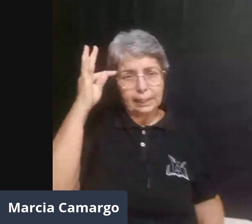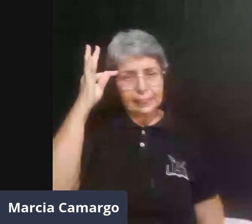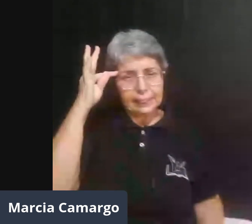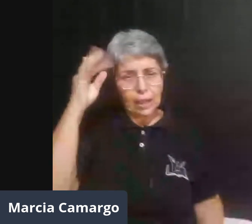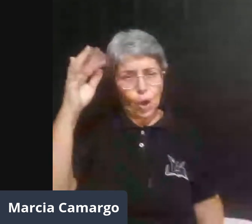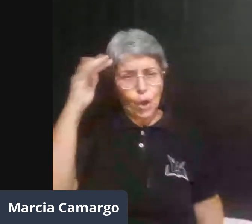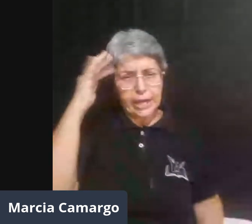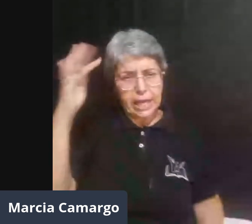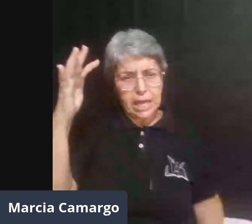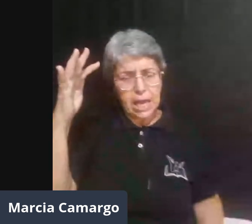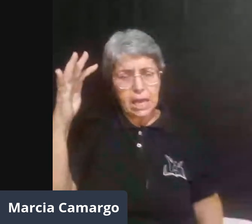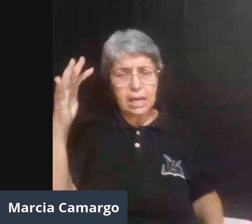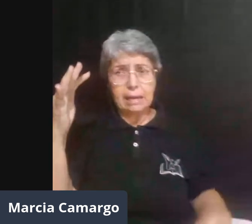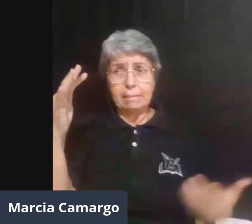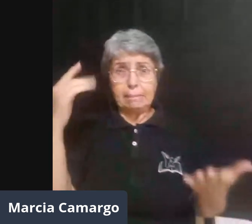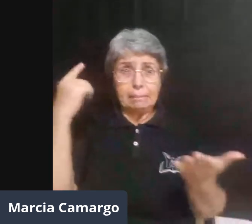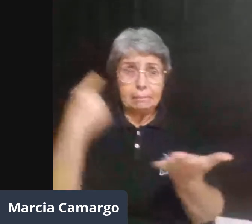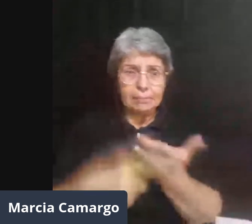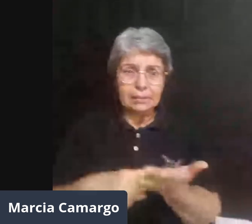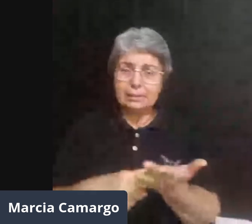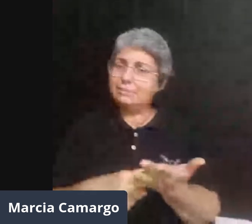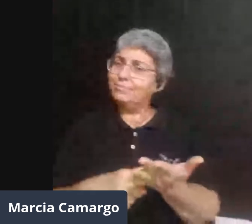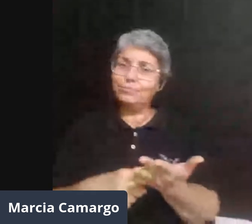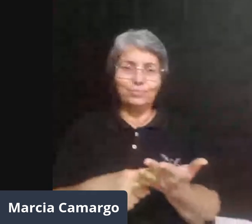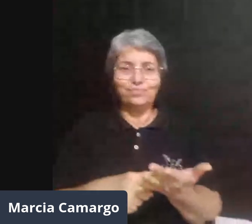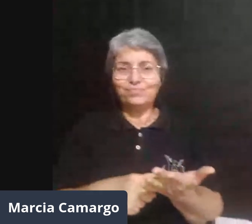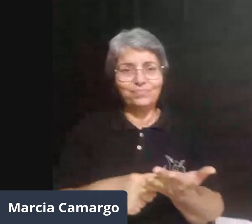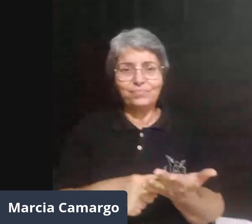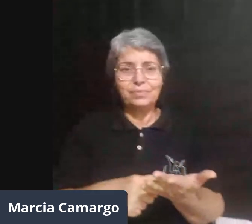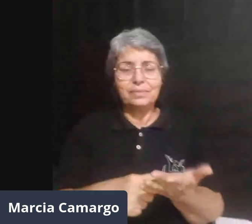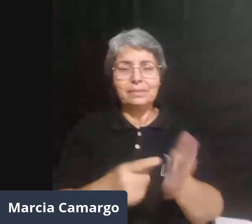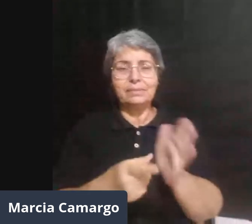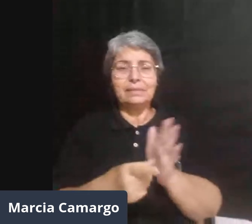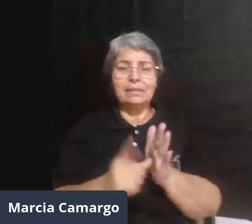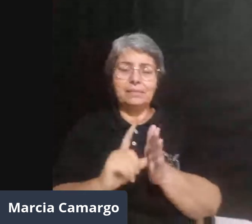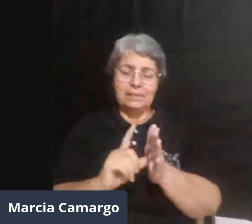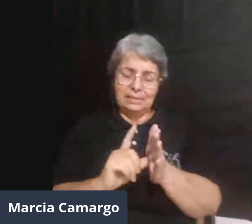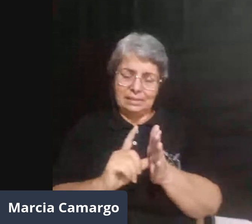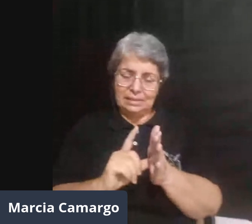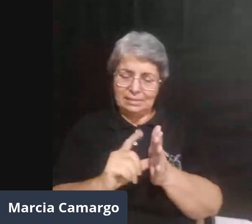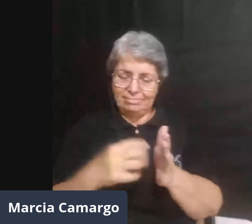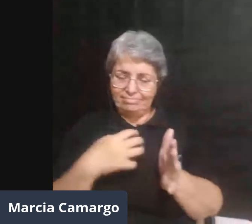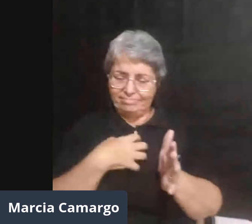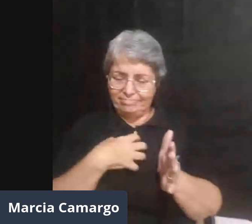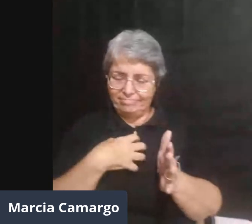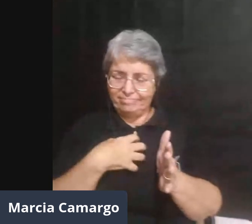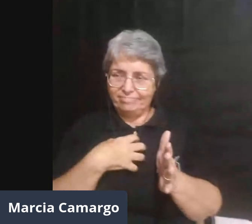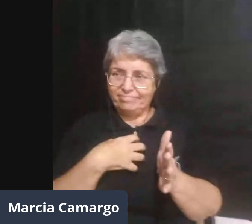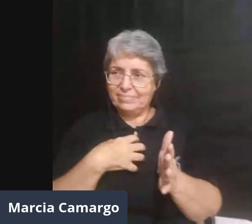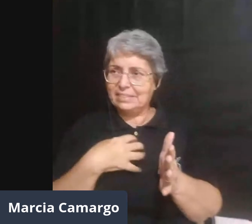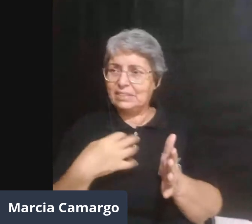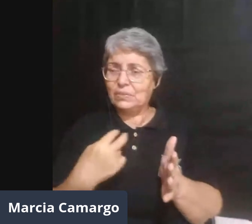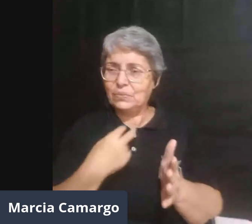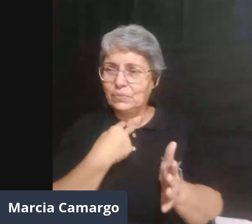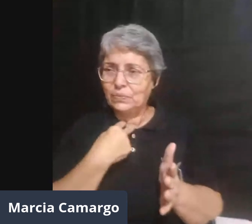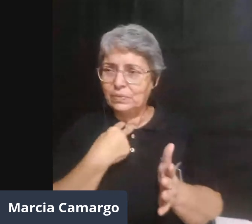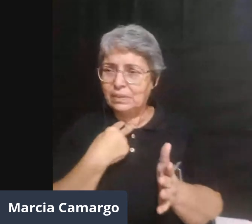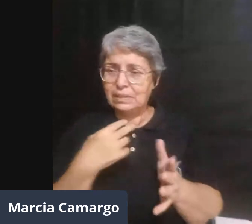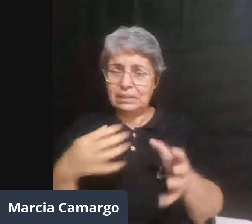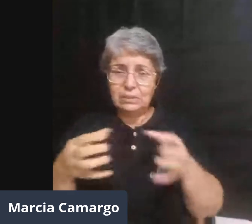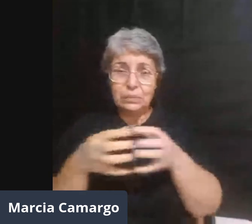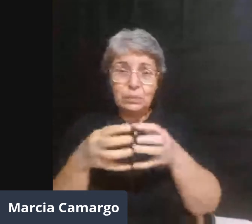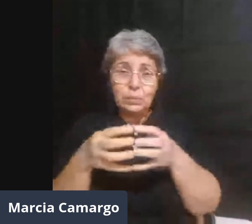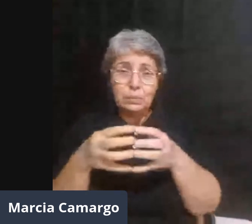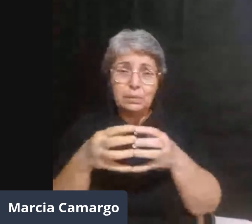confirmado. Voltaram-se então novamente ao estudo com um coração humilde, clemente,